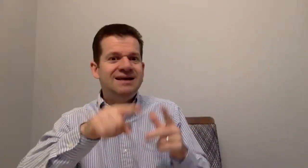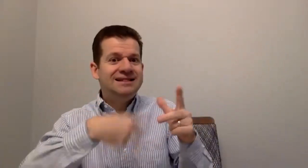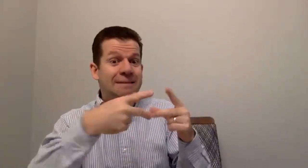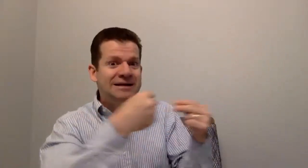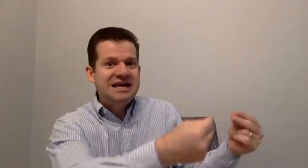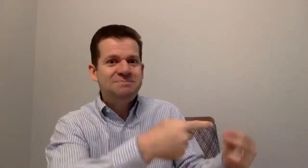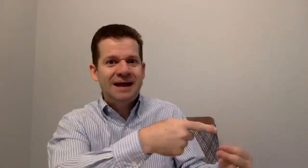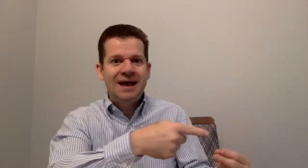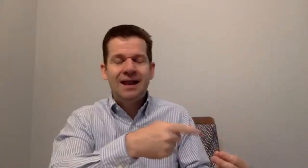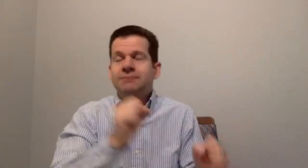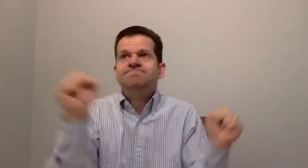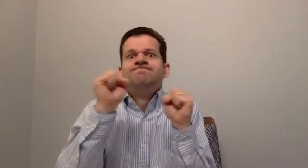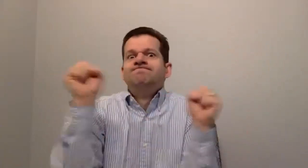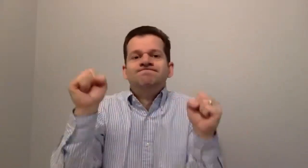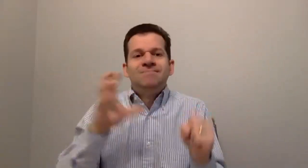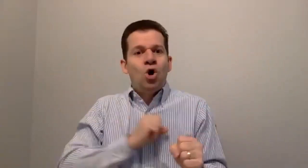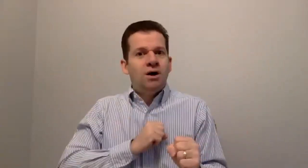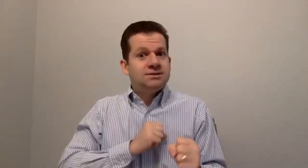dá presente para ela, ela gosta.